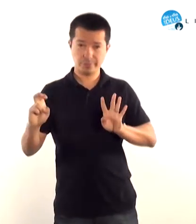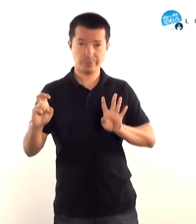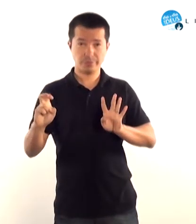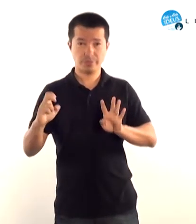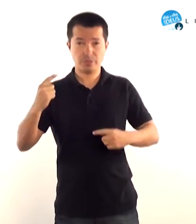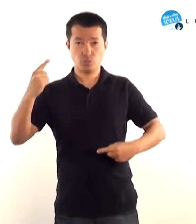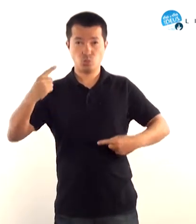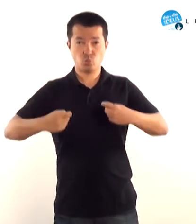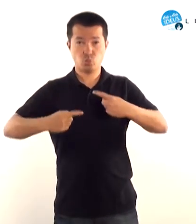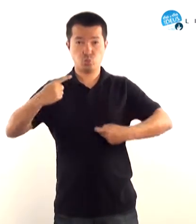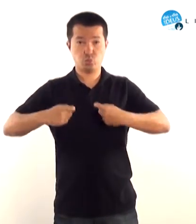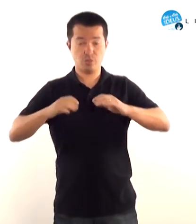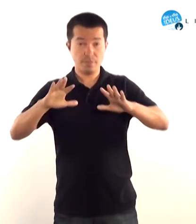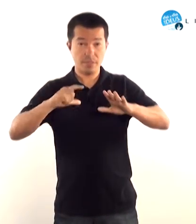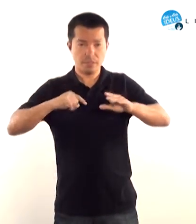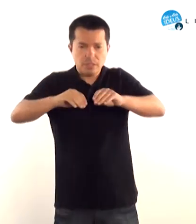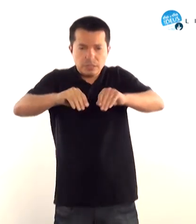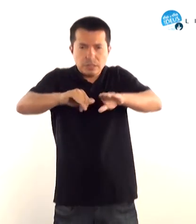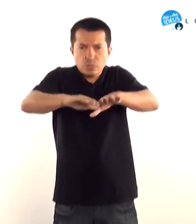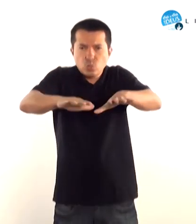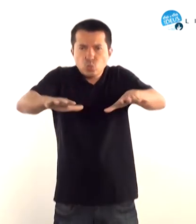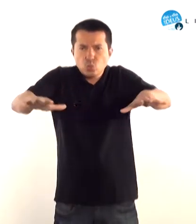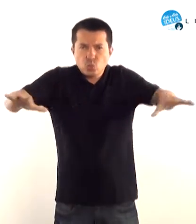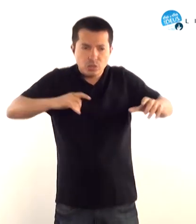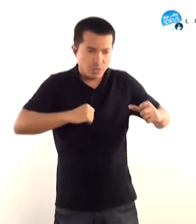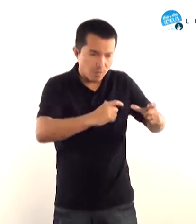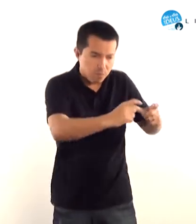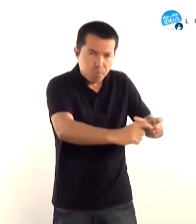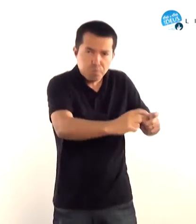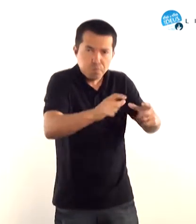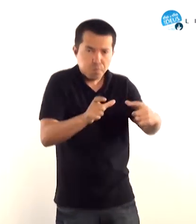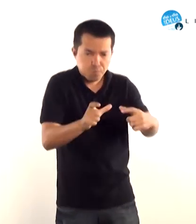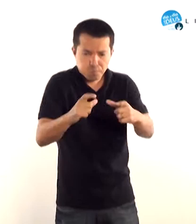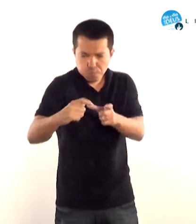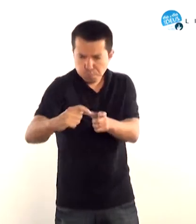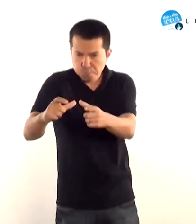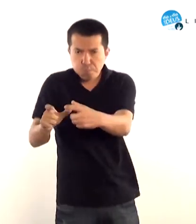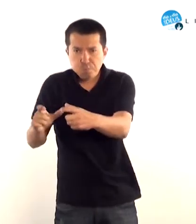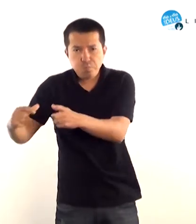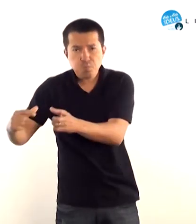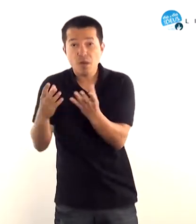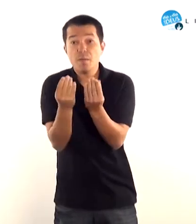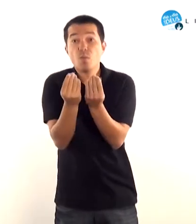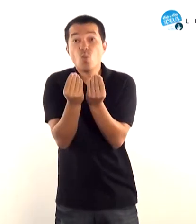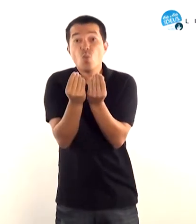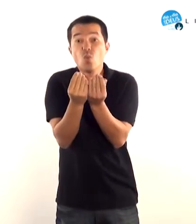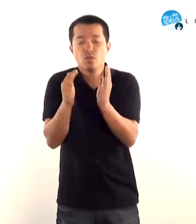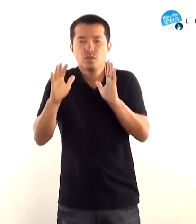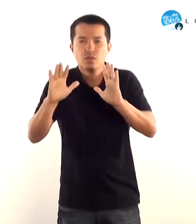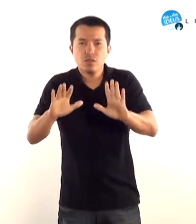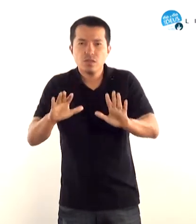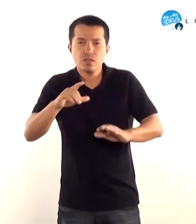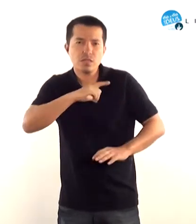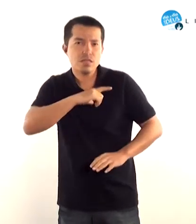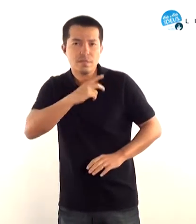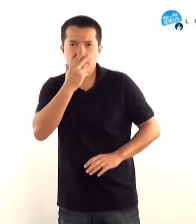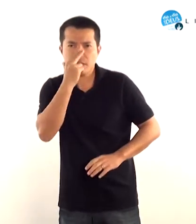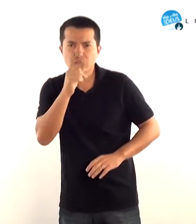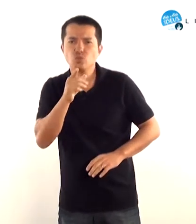que o vale de Sidim era cheio de buracos, em que havia piche, e quando tentaram fugir da batalha, os